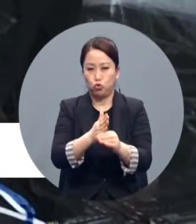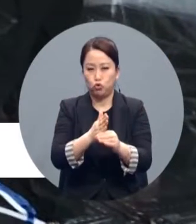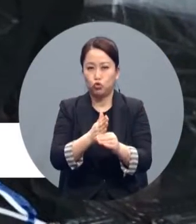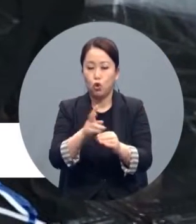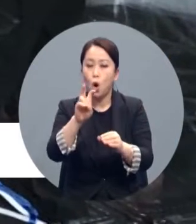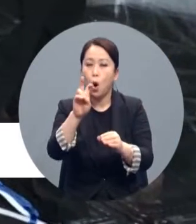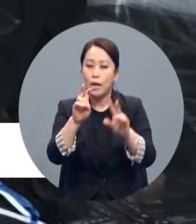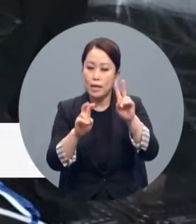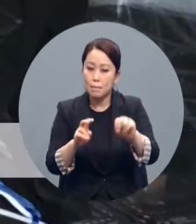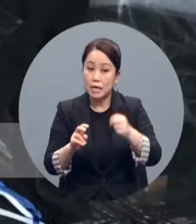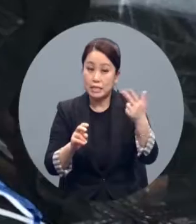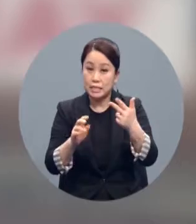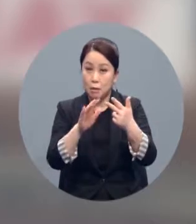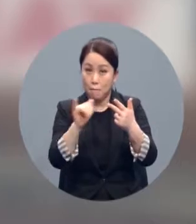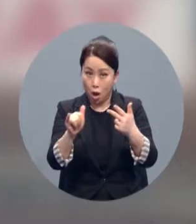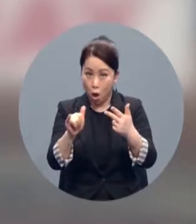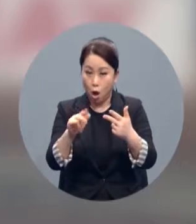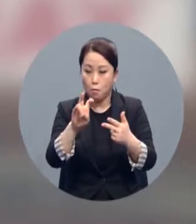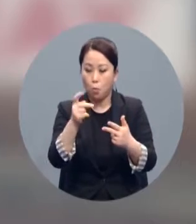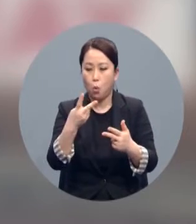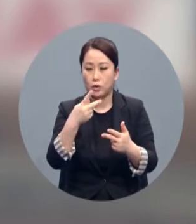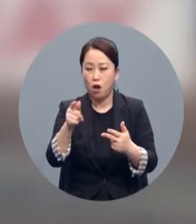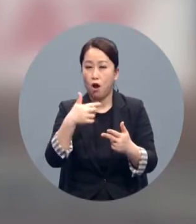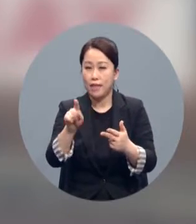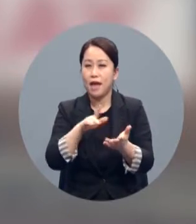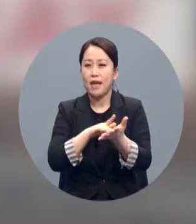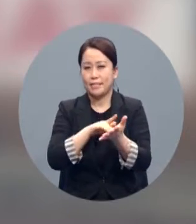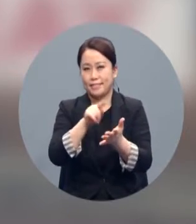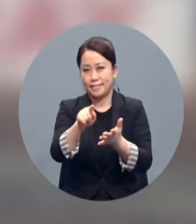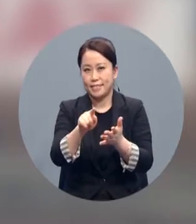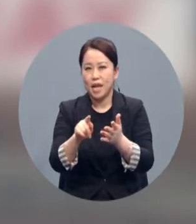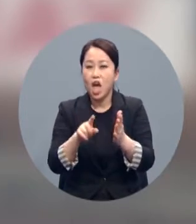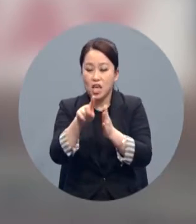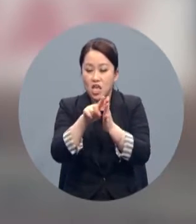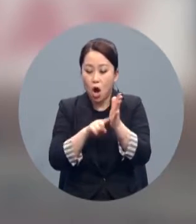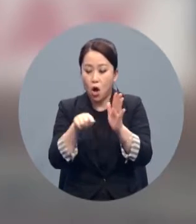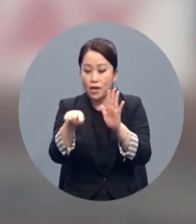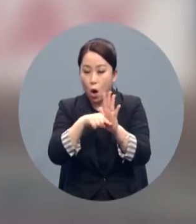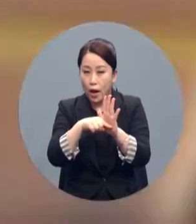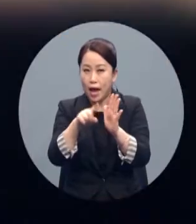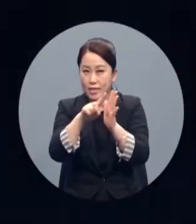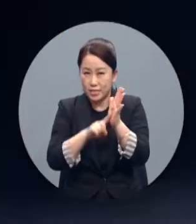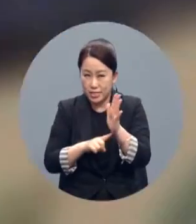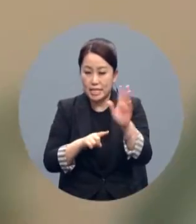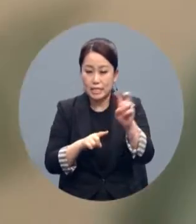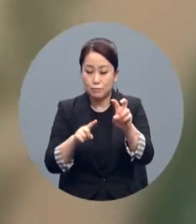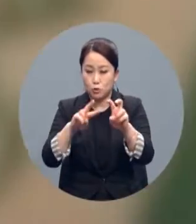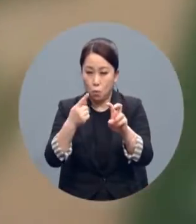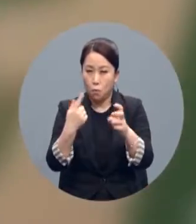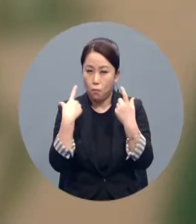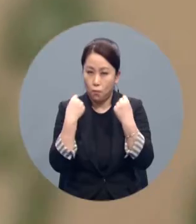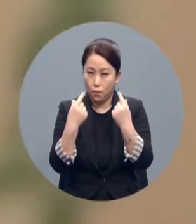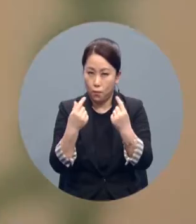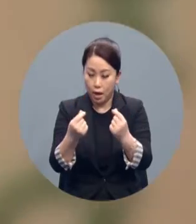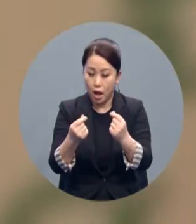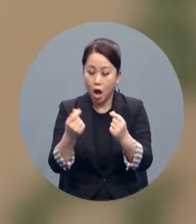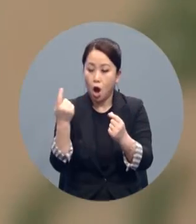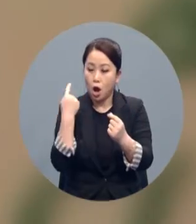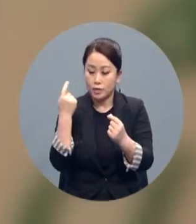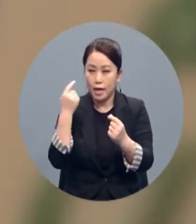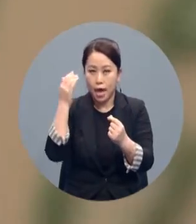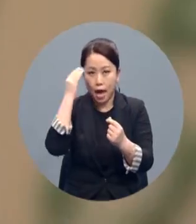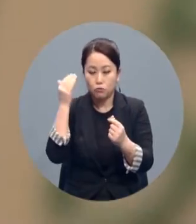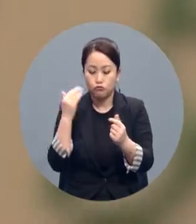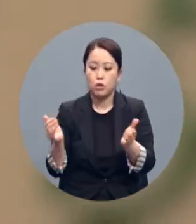백신입니다 영하 20도 이하의 온도를 유지한 상태로 어제 우리나라의 도착해 전국으로 배송 됐습니다 아스트라제네카